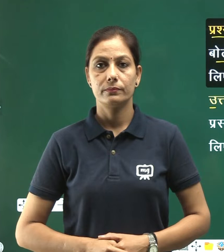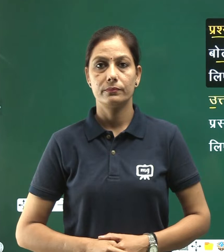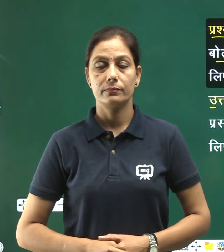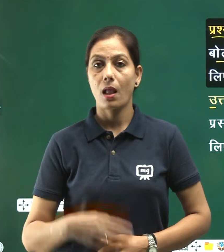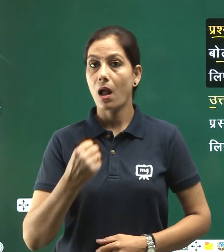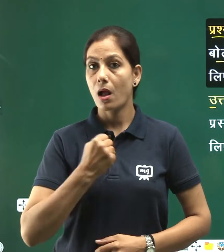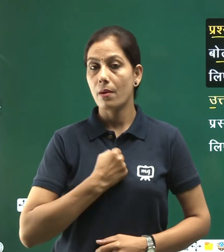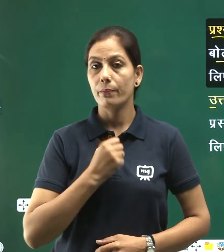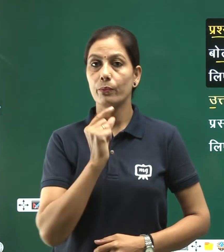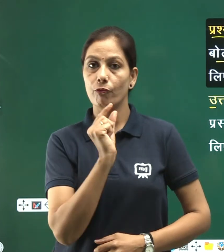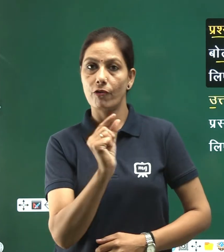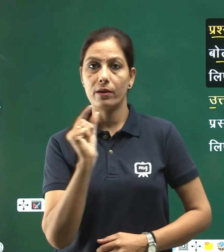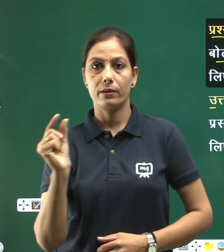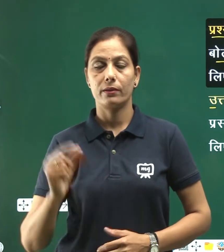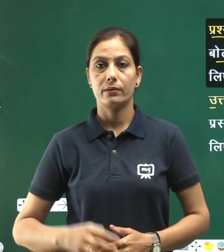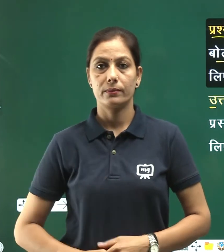हम शब्द